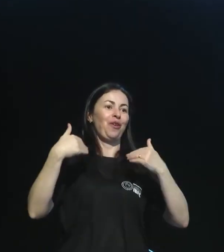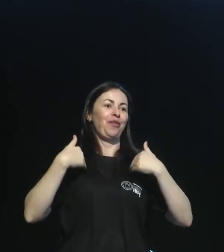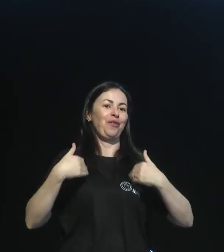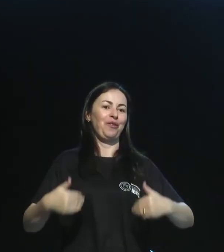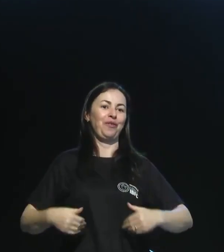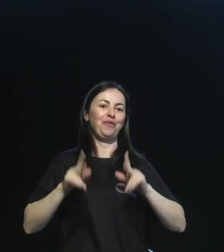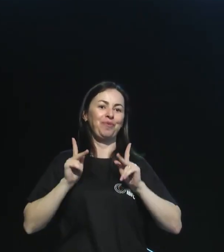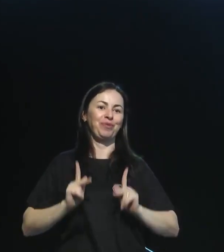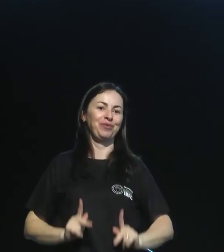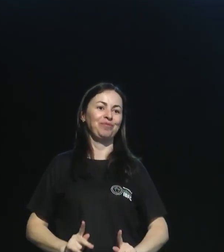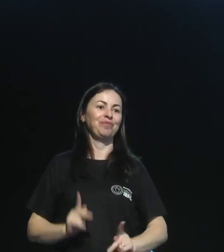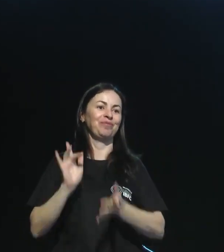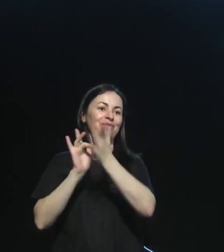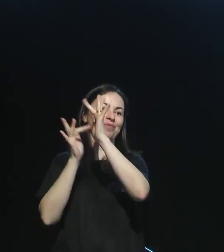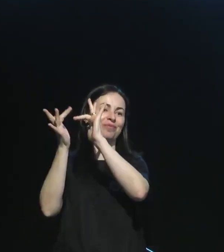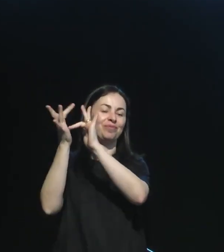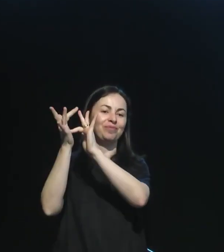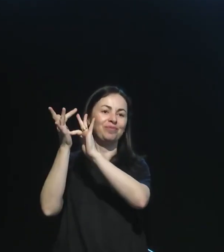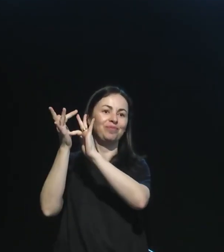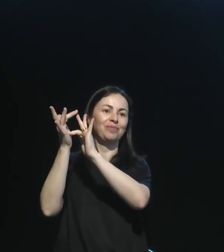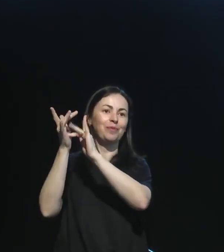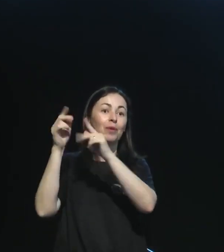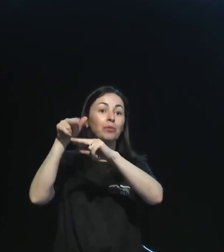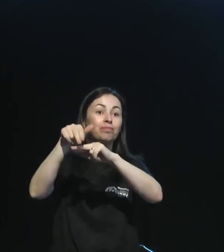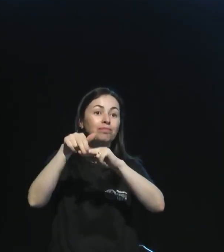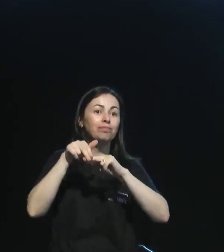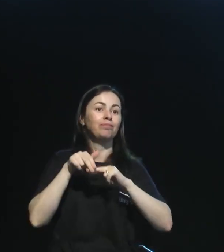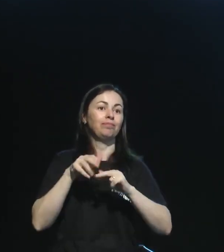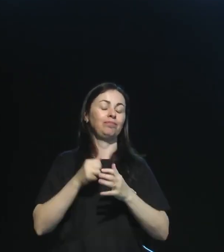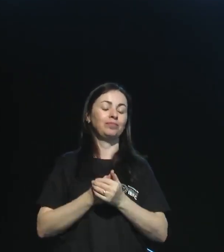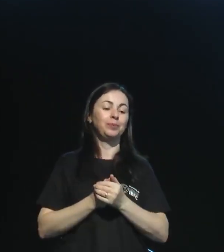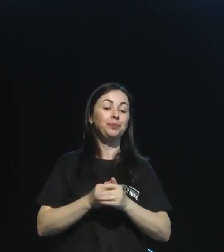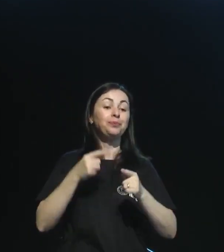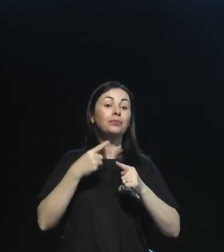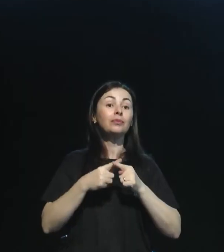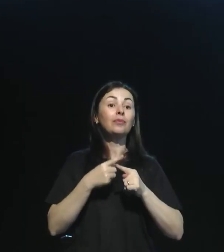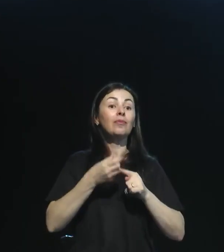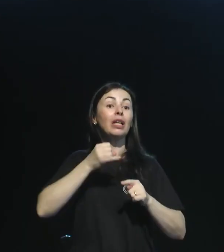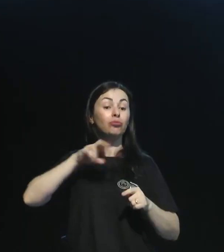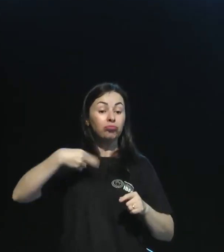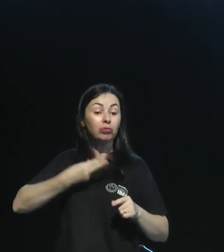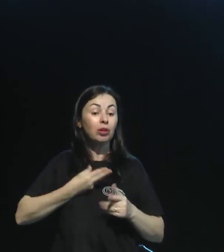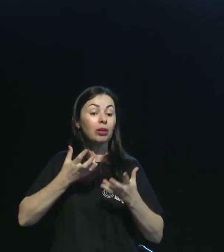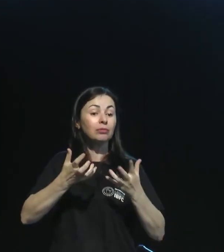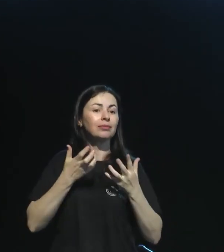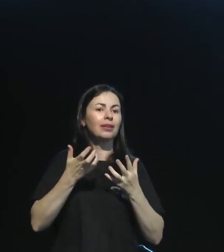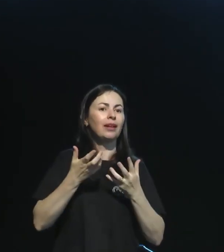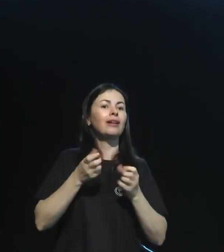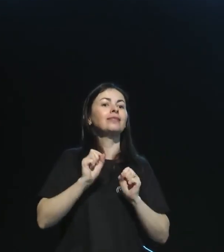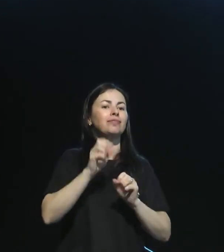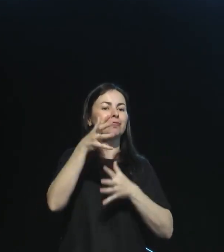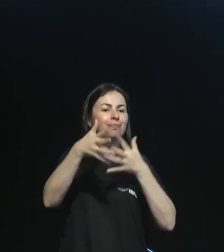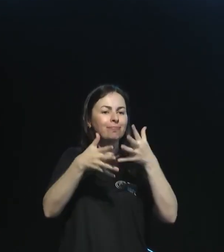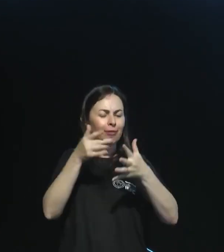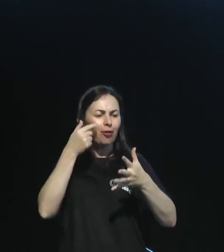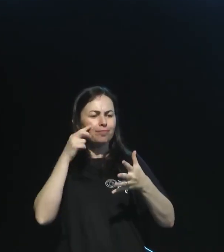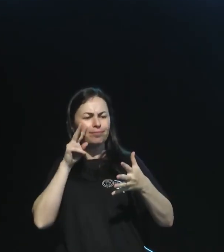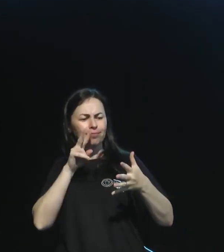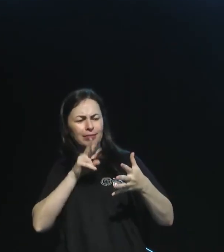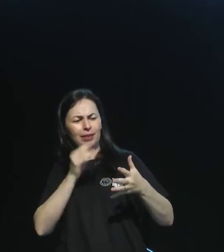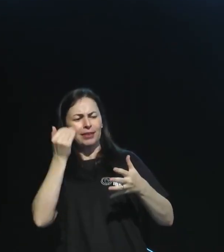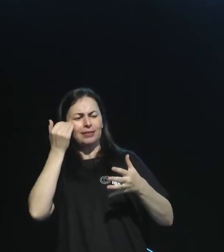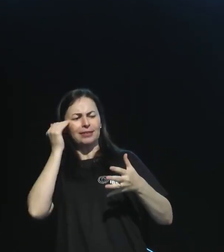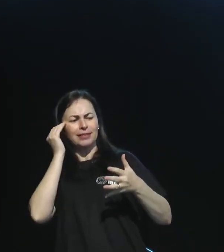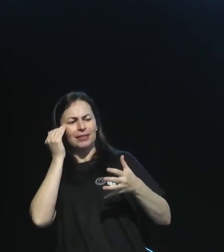Cristo Jesus. Por isso, o que queremos ouvir muitas vezes, se relativizarmos